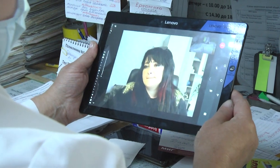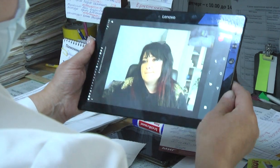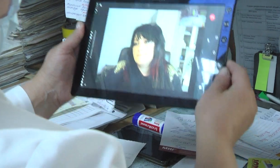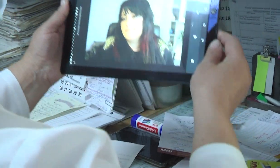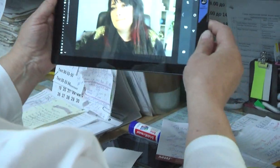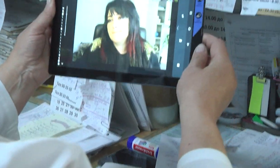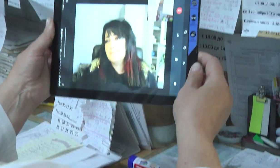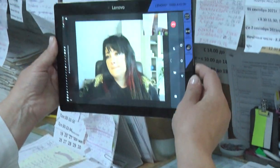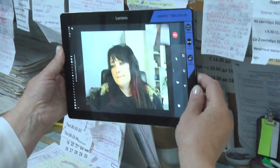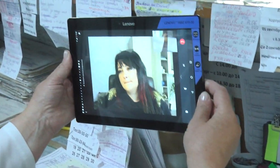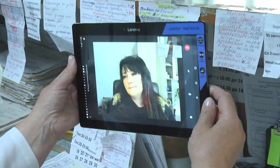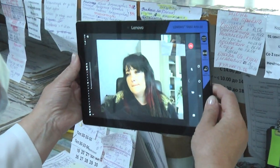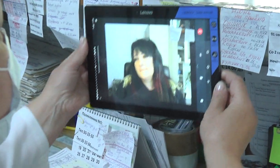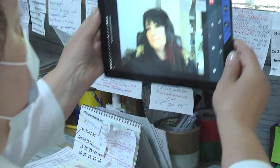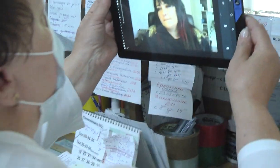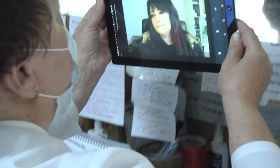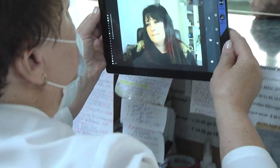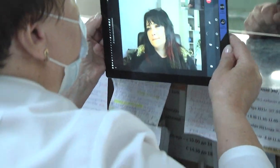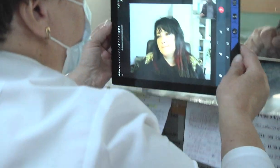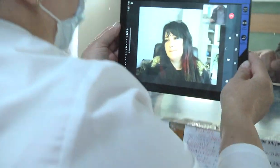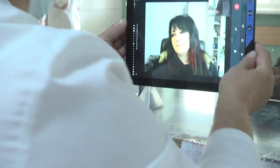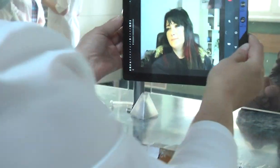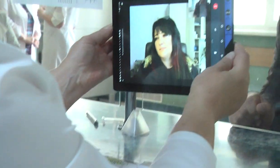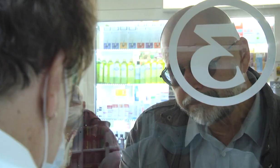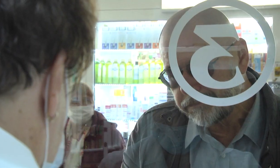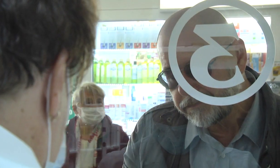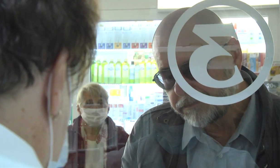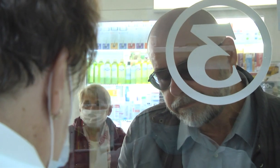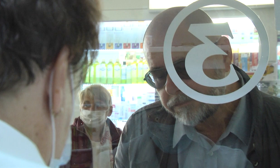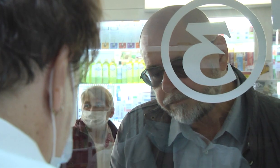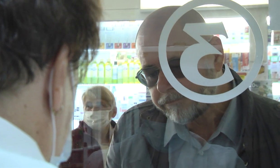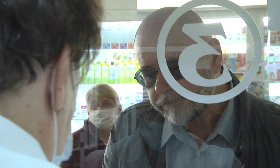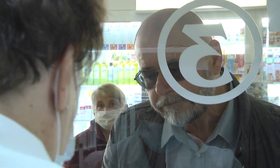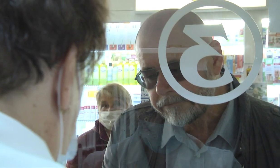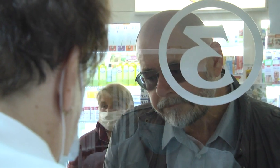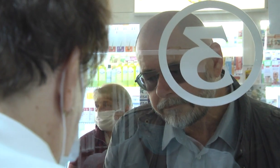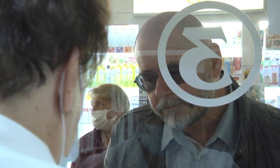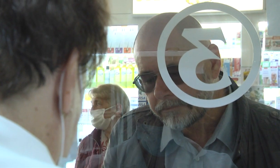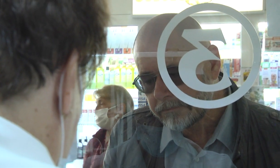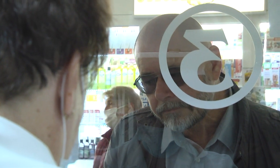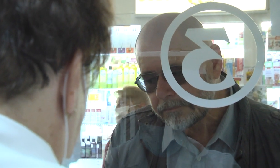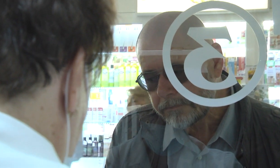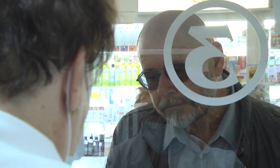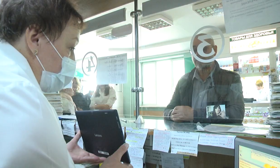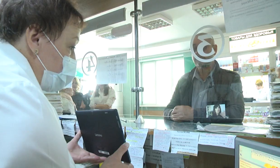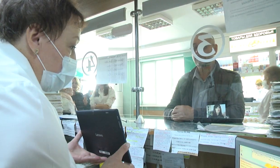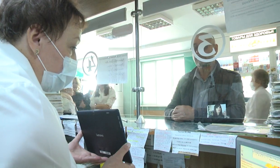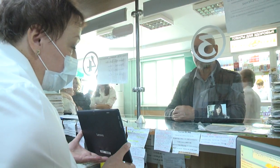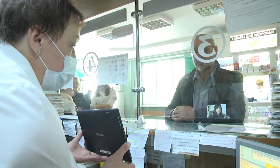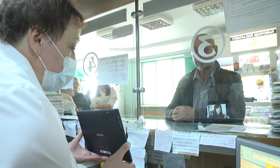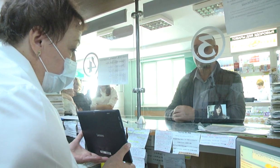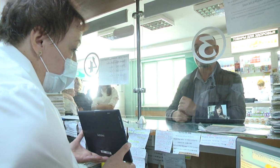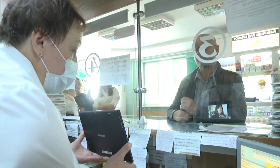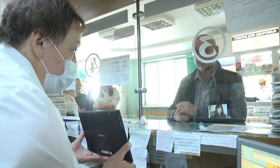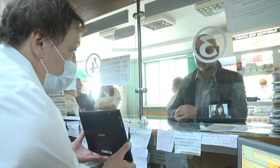Бесспорно, что такой вид общения стал настоящей палочкой-выручалочкой для более чем 400 инвалидов по слуху, проживающих в городе Бресте.